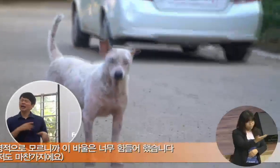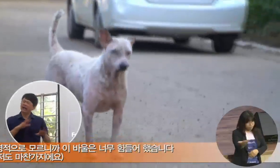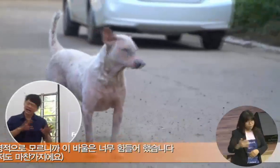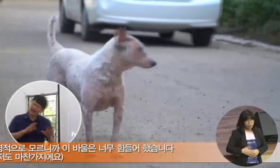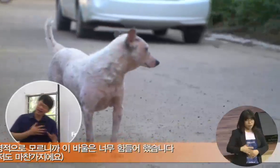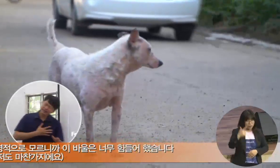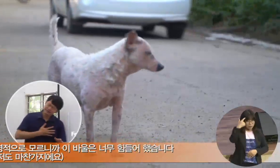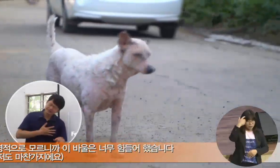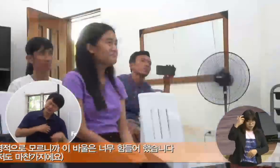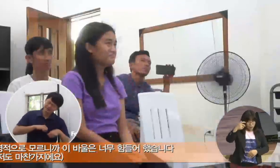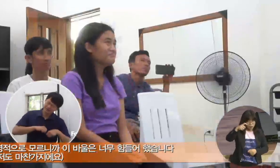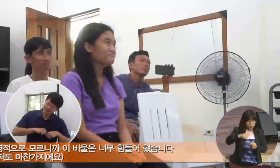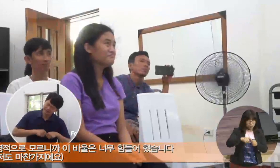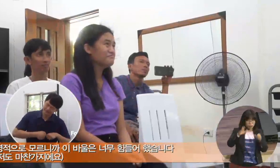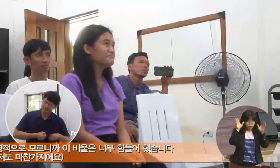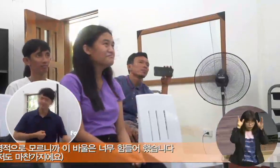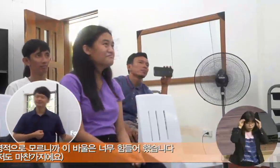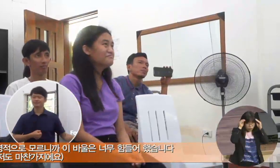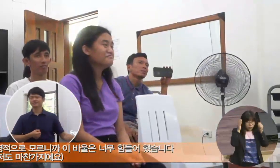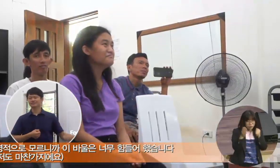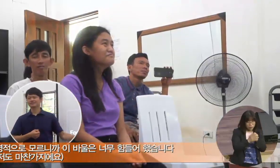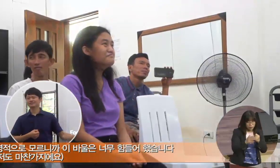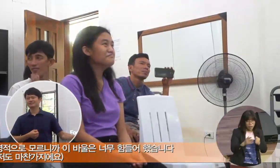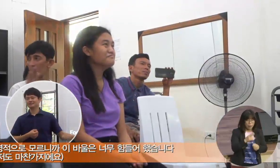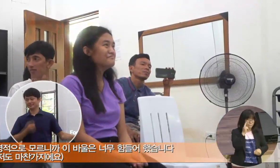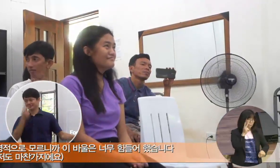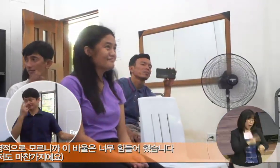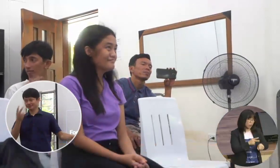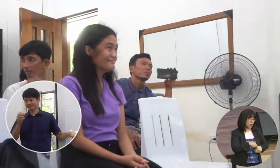영적으로 모르니까 이 바울은 너무 힘들어했습니다.